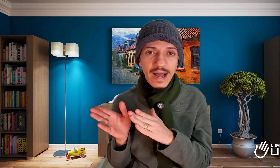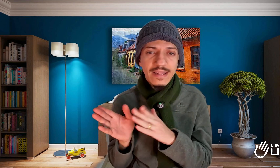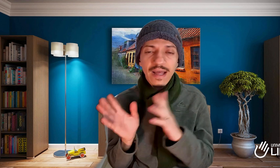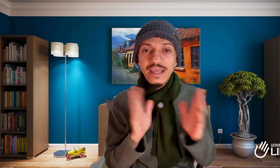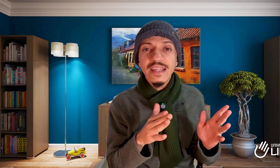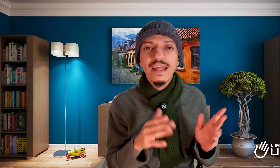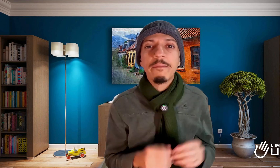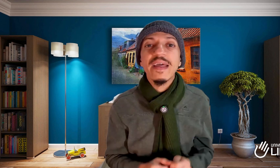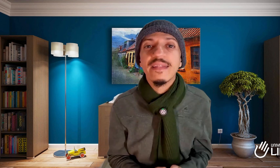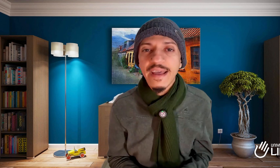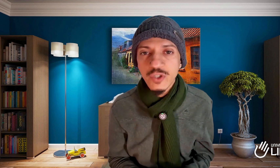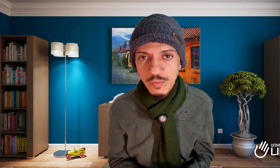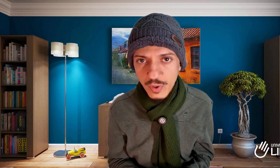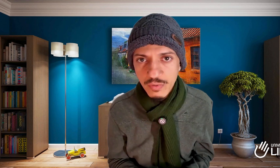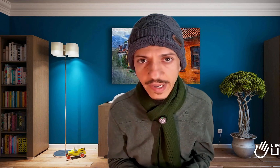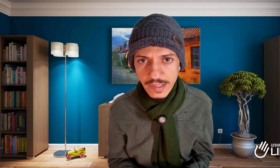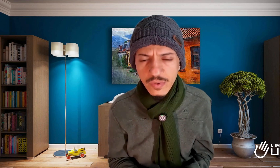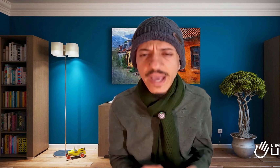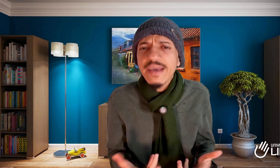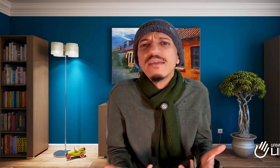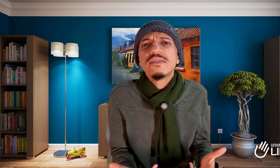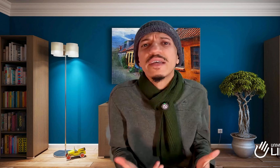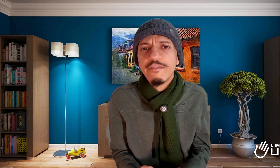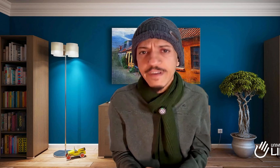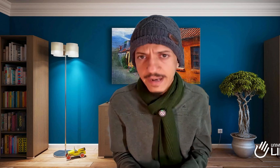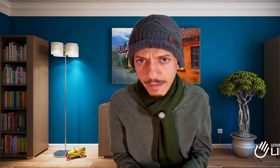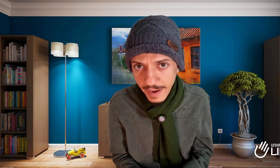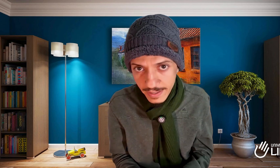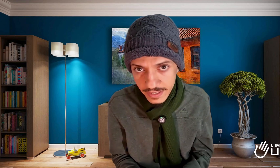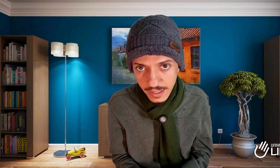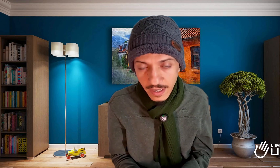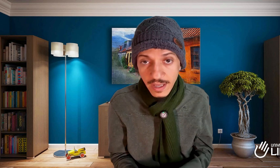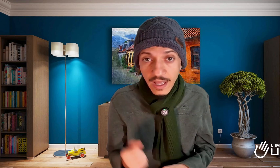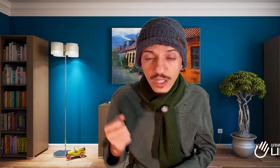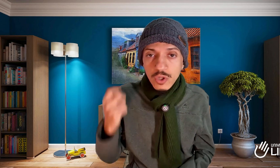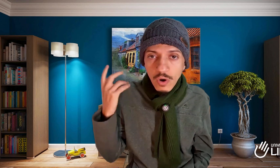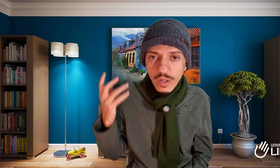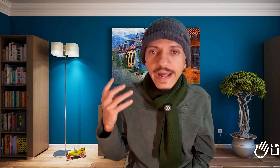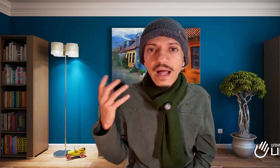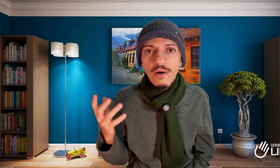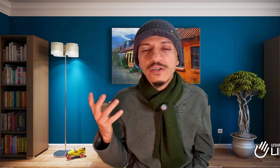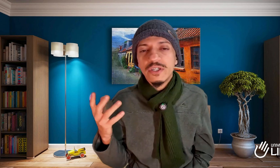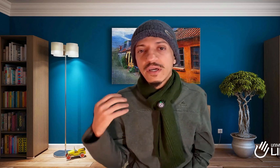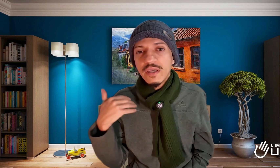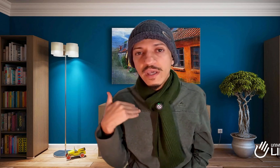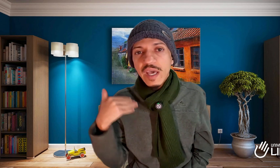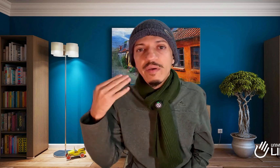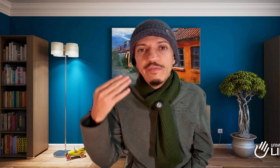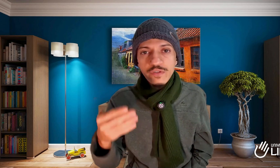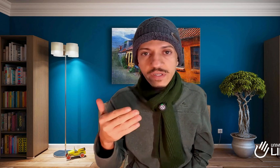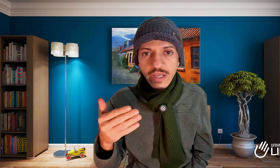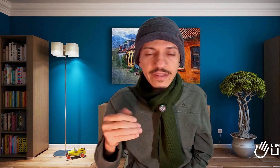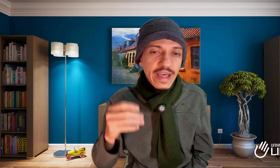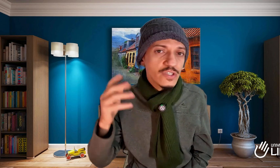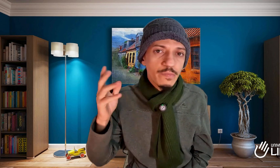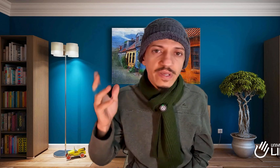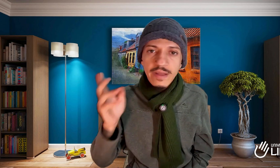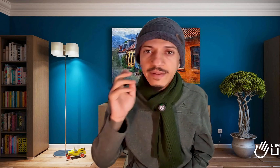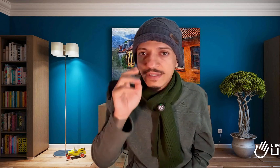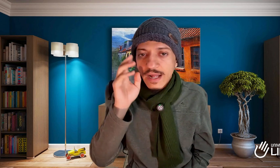e independente do português. O que isso significa na prática? Toda a lógica que eu e você, desde pequeno, desde lá